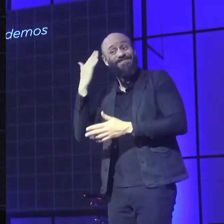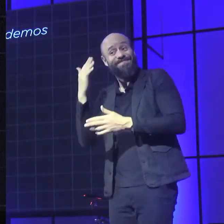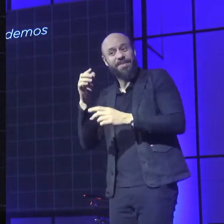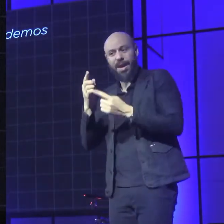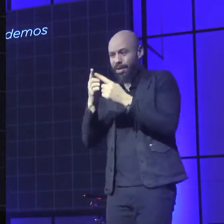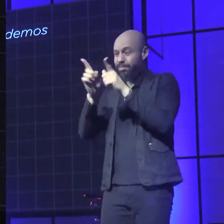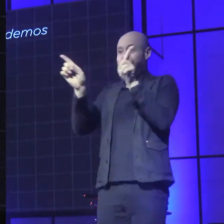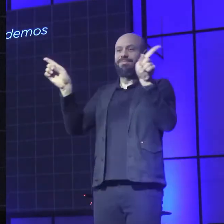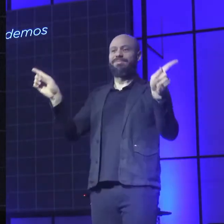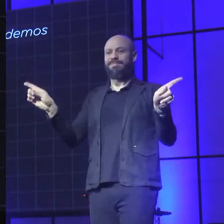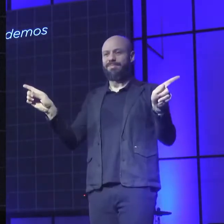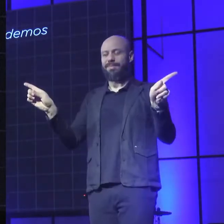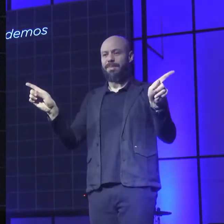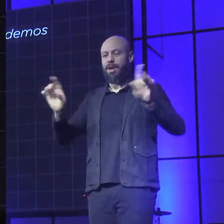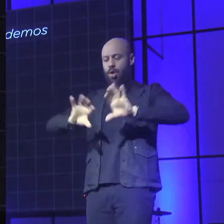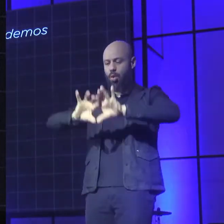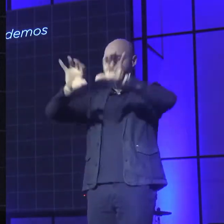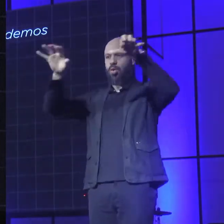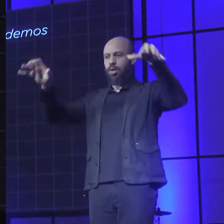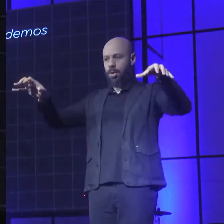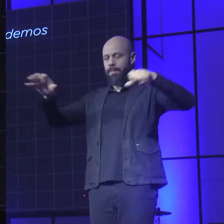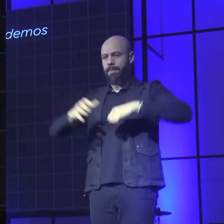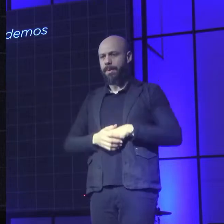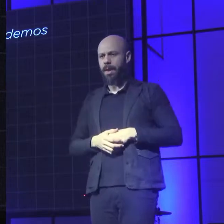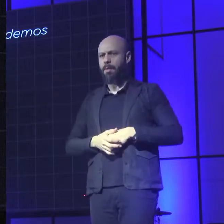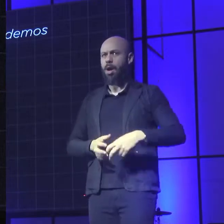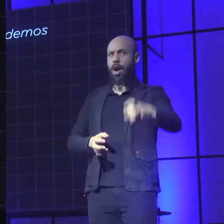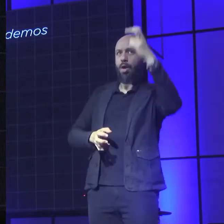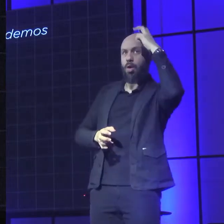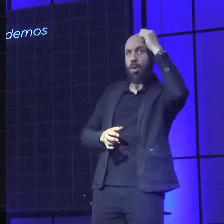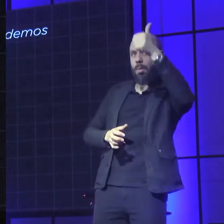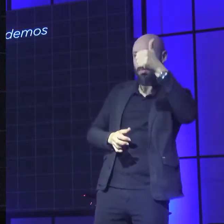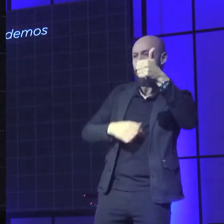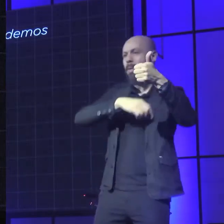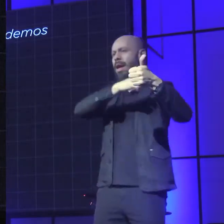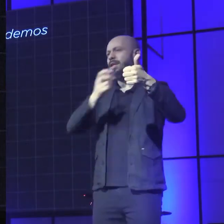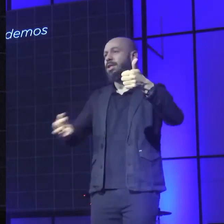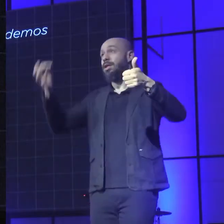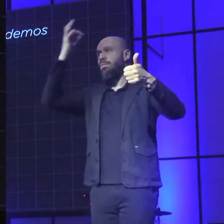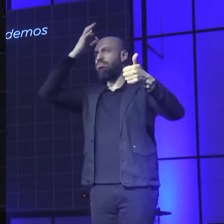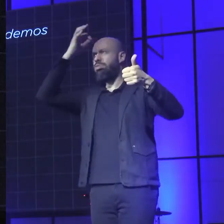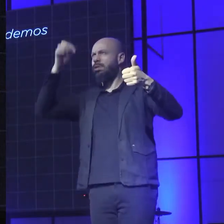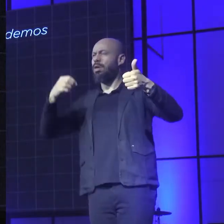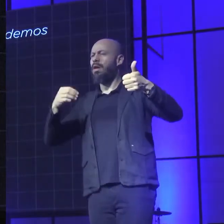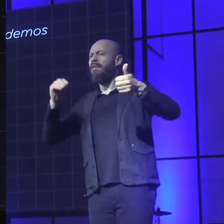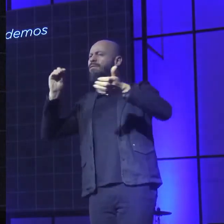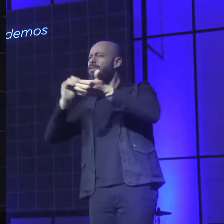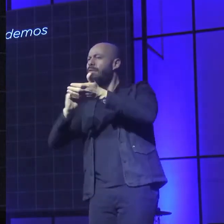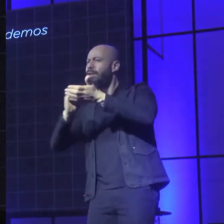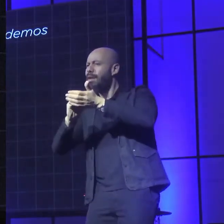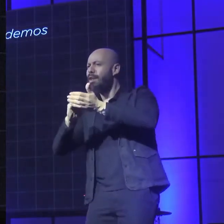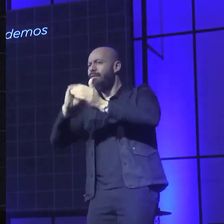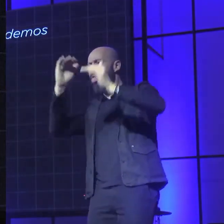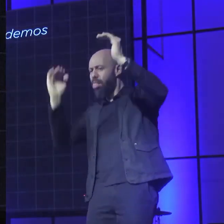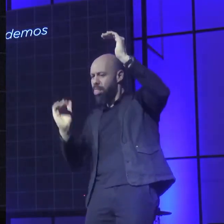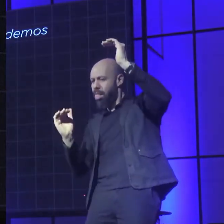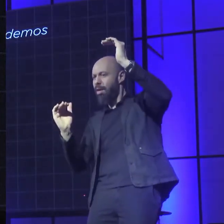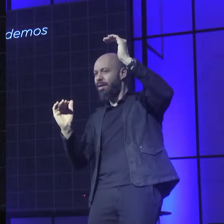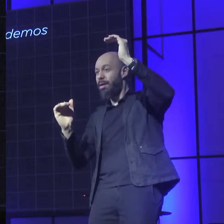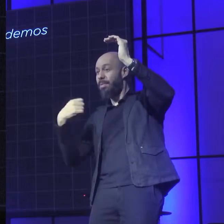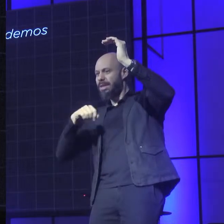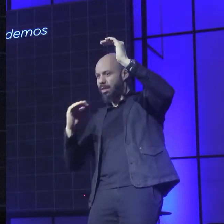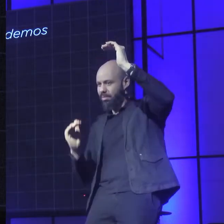uma verdade espiritual. E Jesus agora, então, lhe responde aquele versículo mais famoso, que Jesus diz: